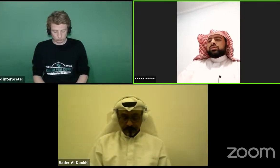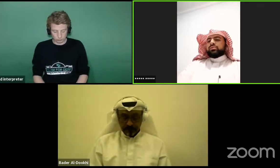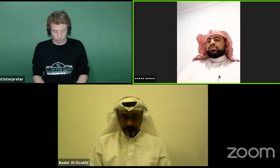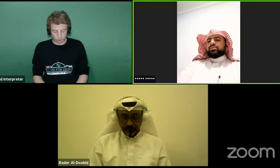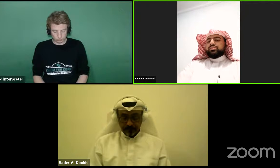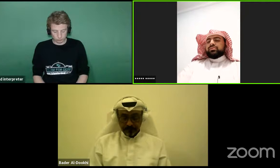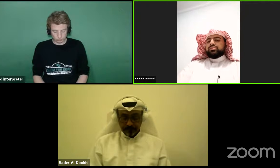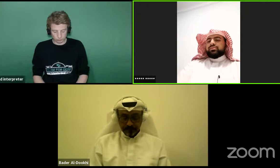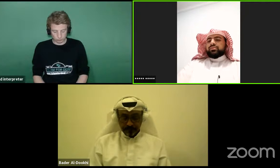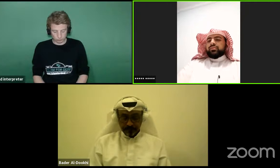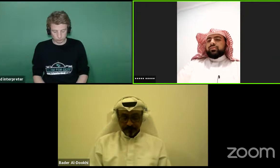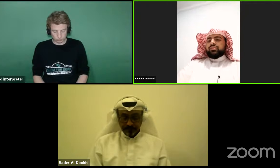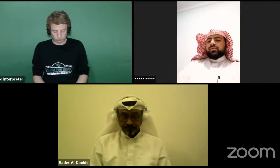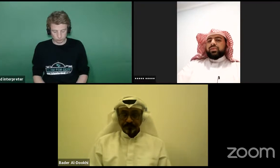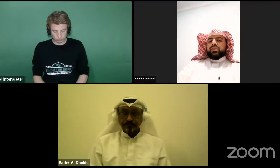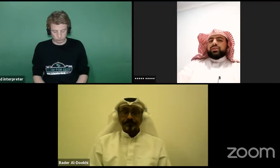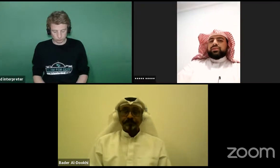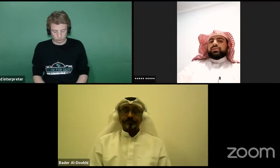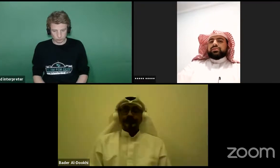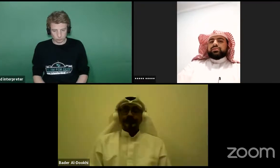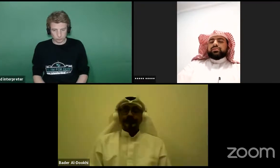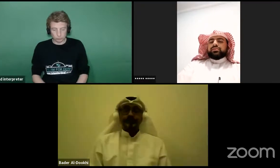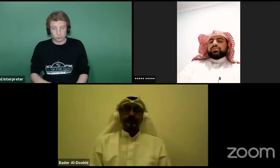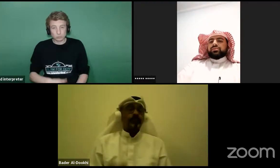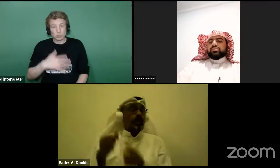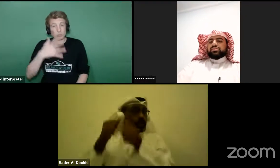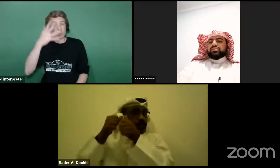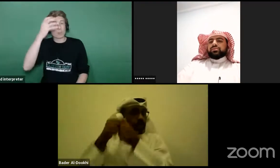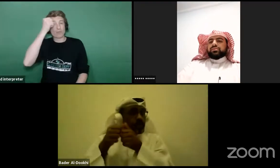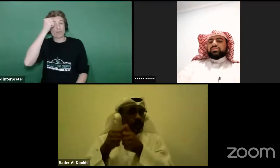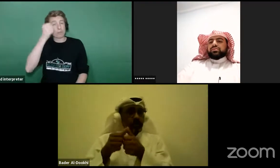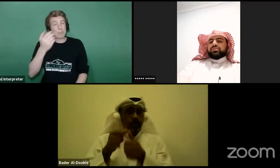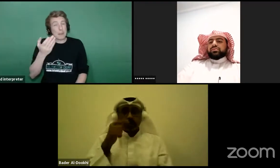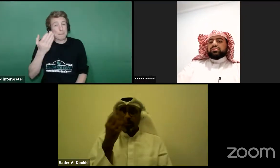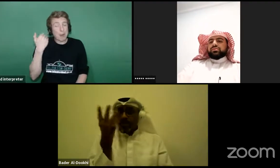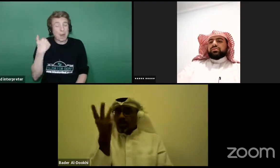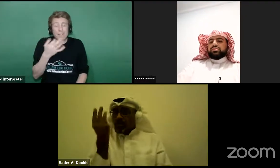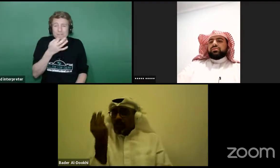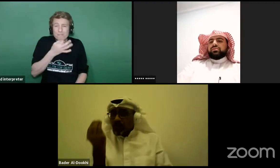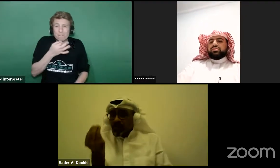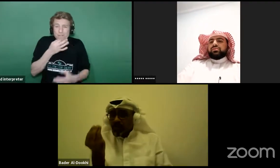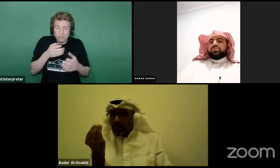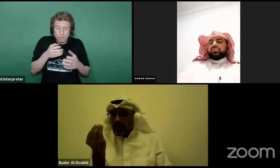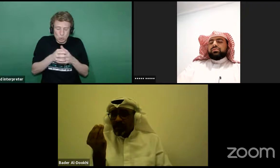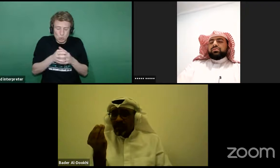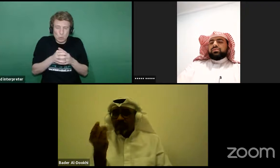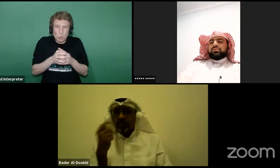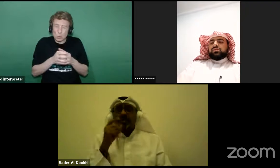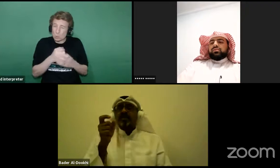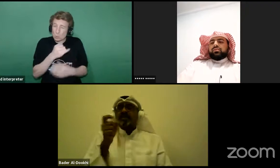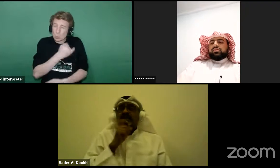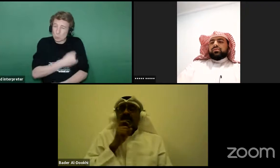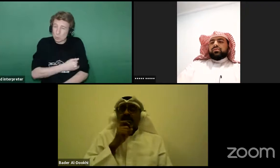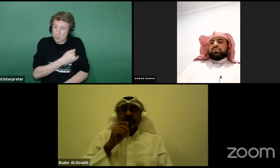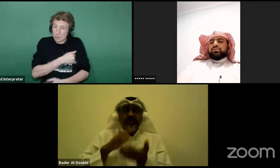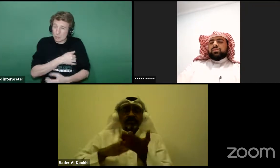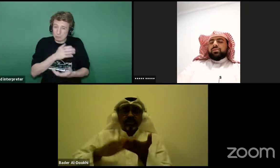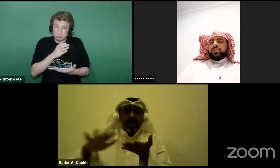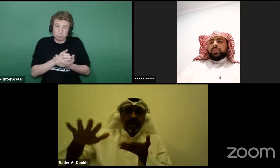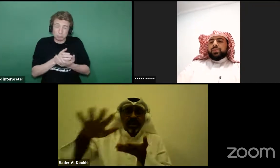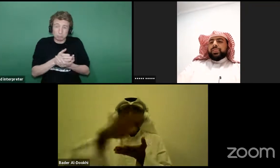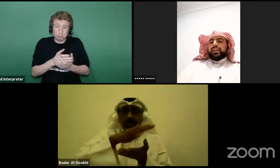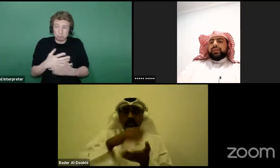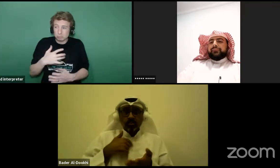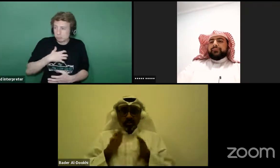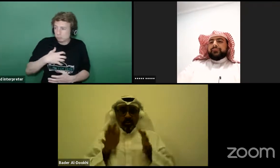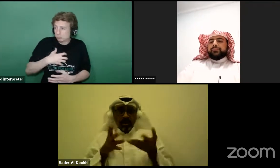تشكرون. And remember when you were few and were reckoned weak in the land, and were afraid that men